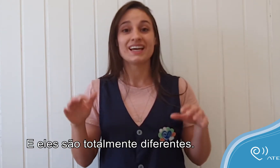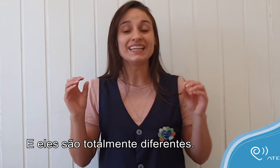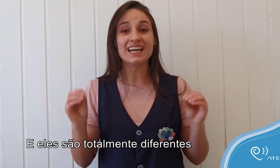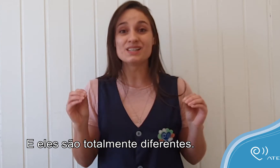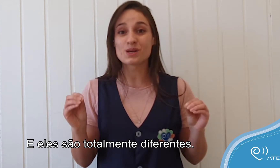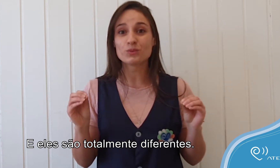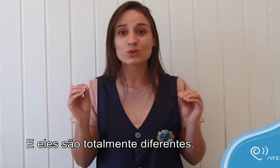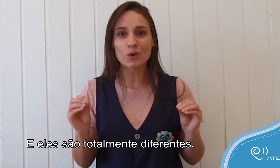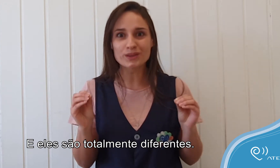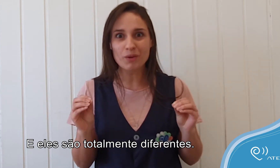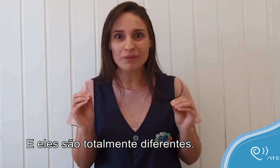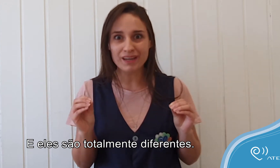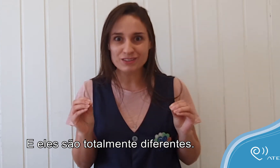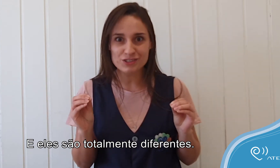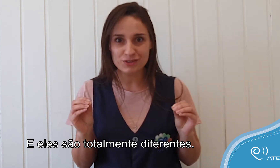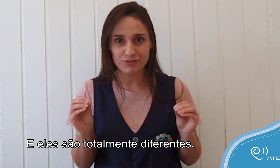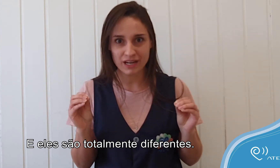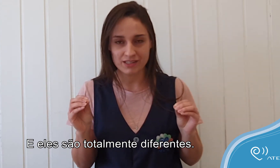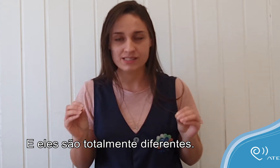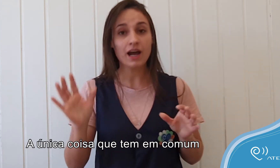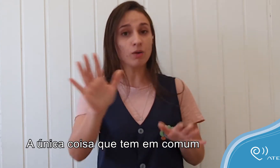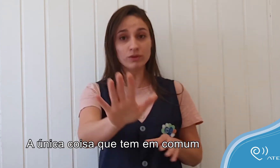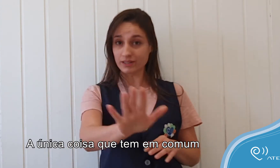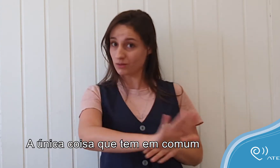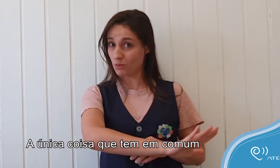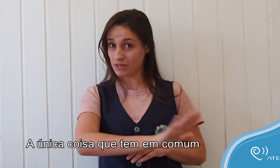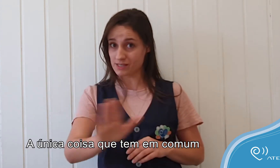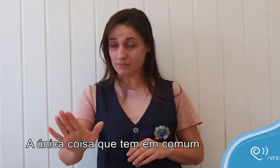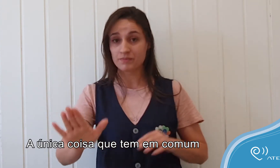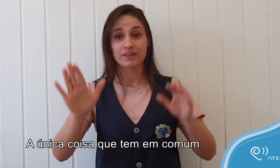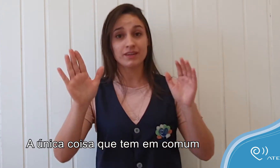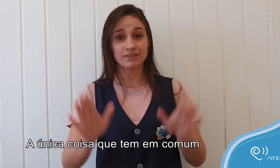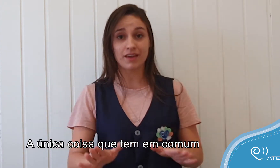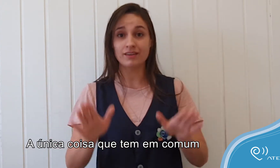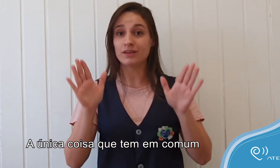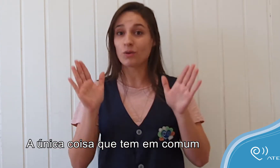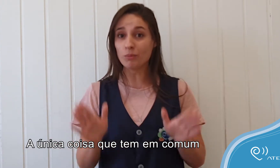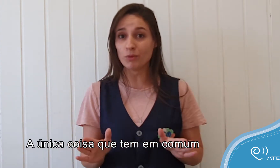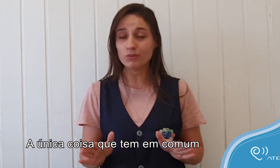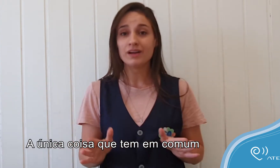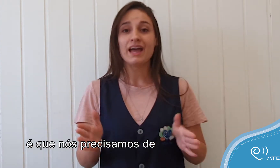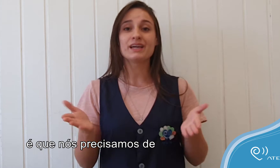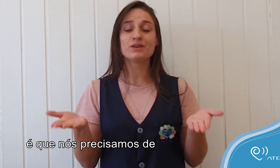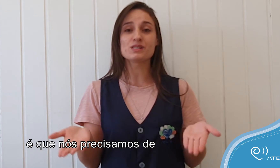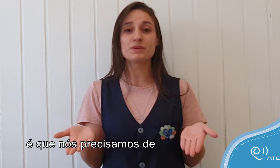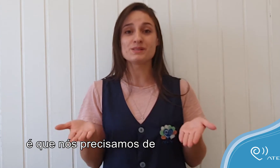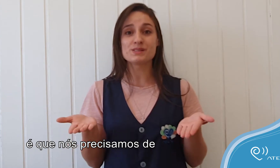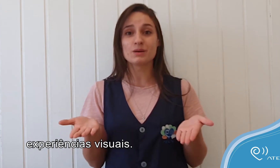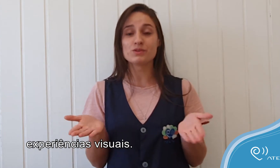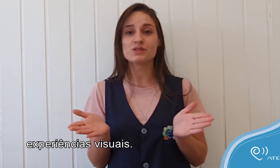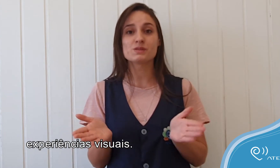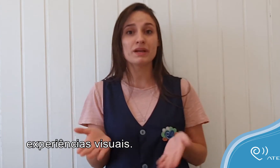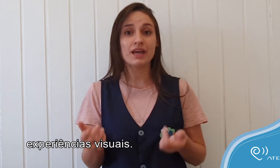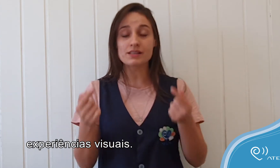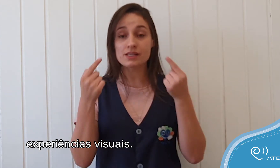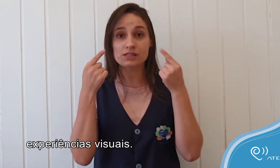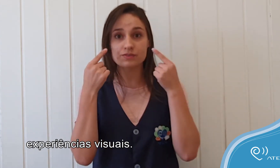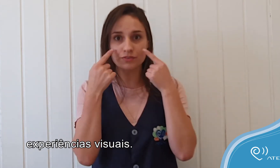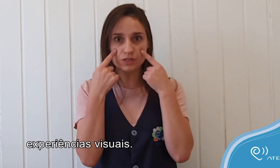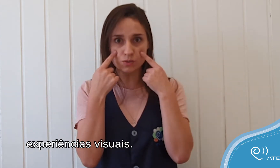eles são totalmente diferentes. A única coisa que tem em comum é que nós precisamos de experiências